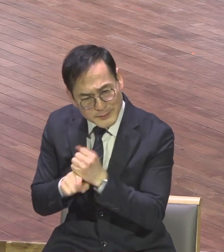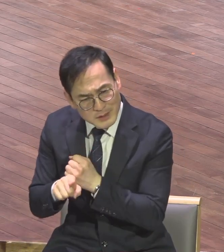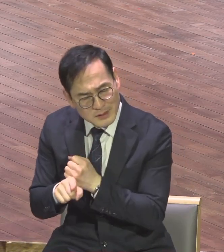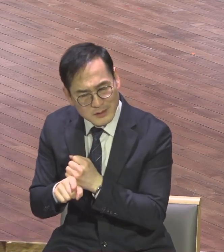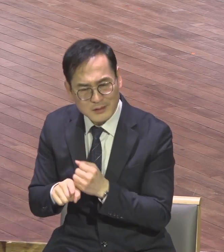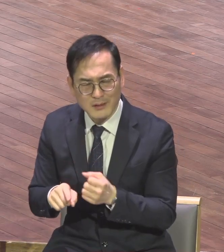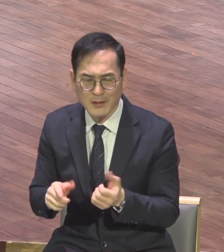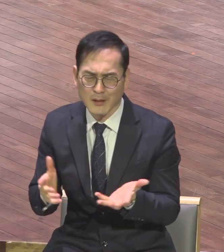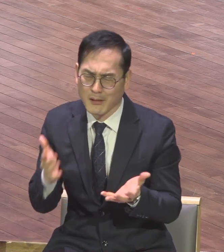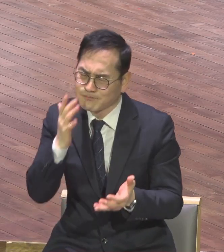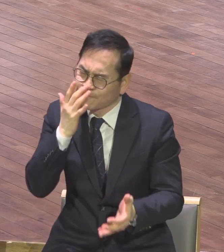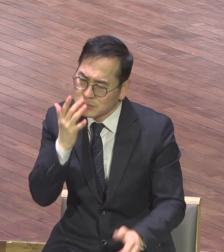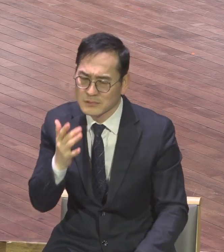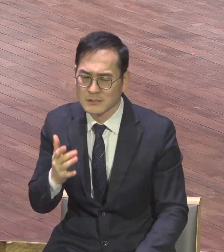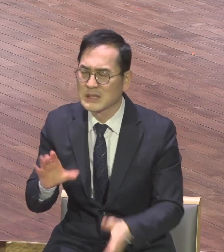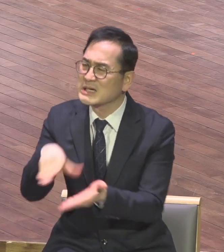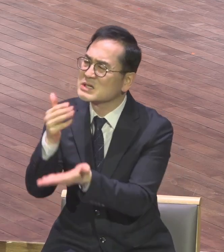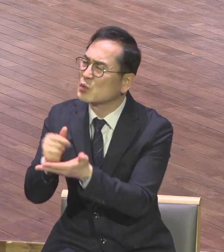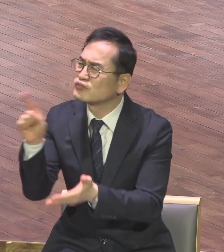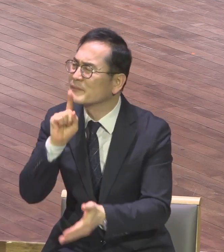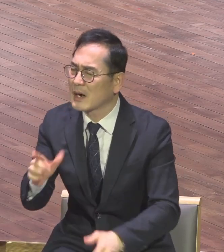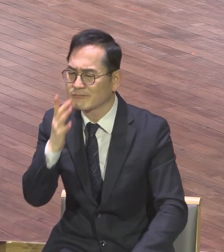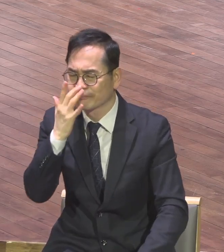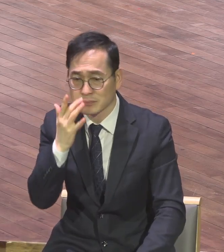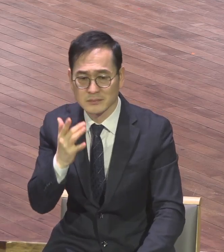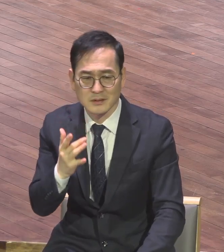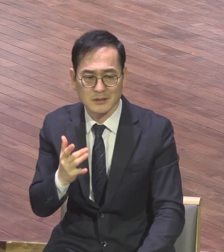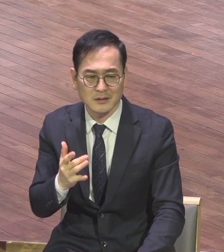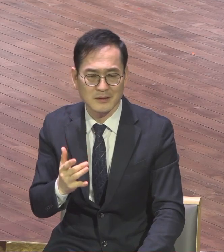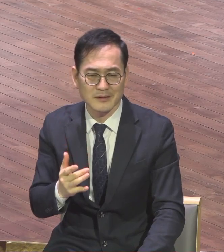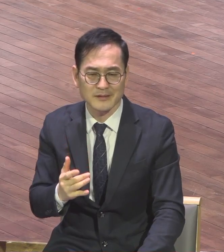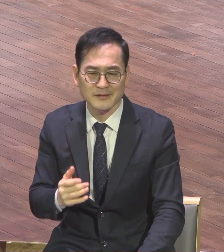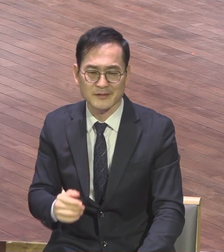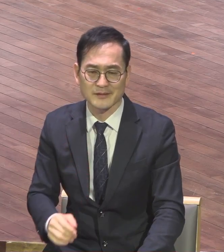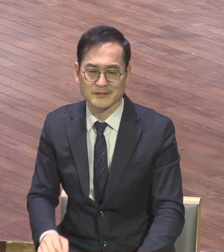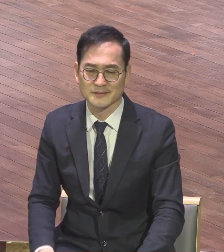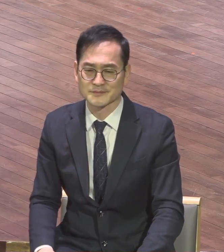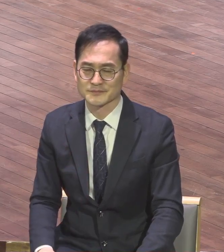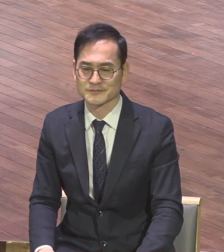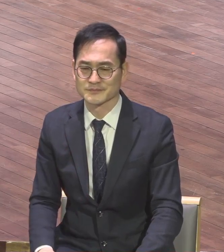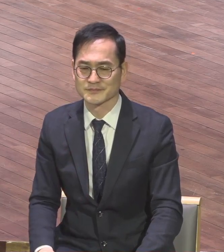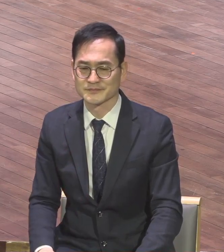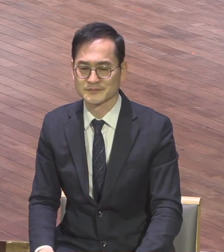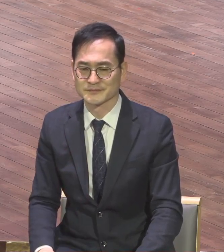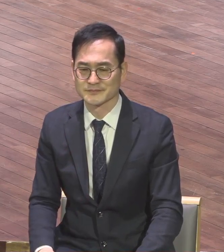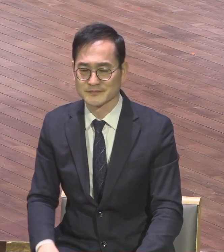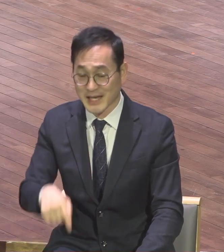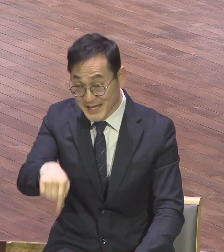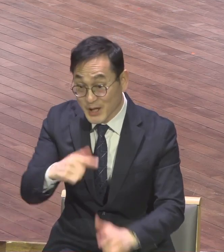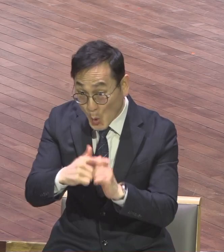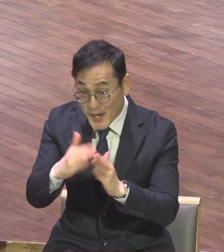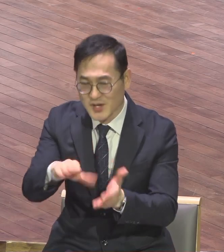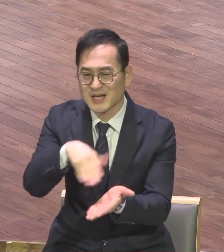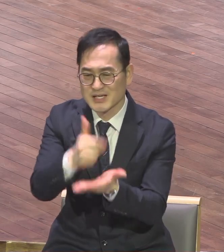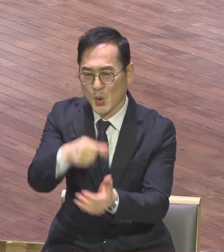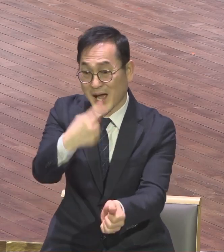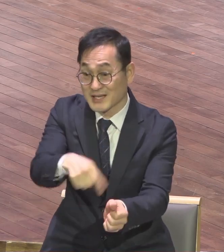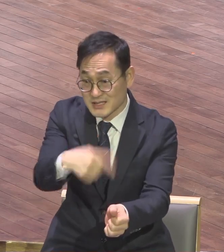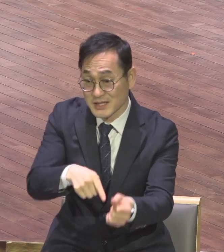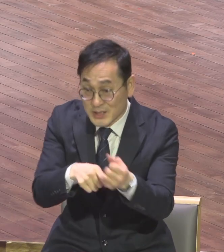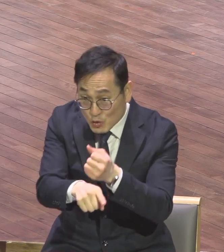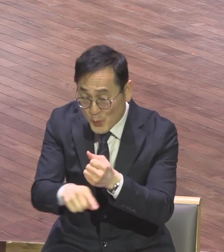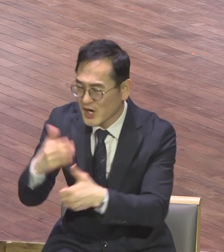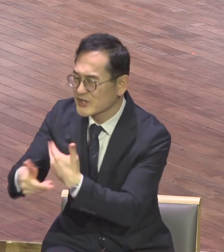그리스도만 근데 성경을 보니 우리 교회가 그리스도만 말하는 것이 아니라 성경이 오직 그리스도만 말하고